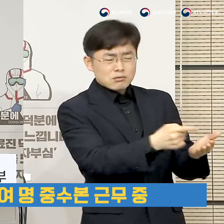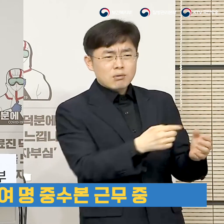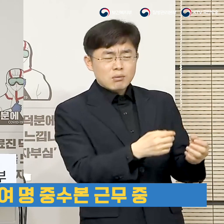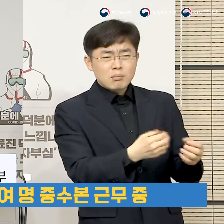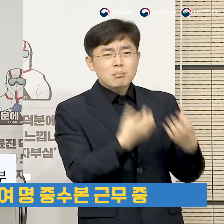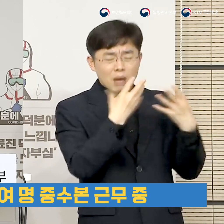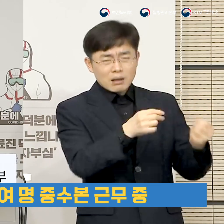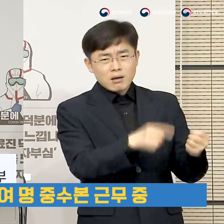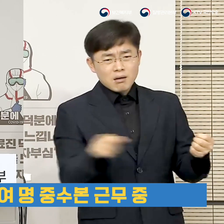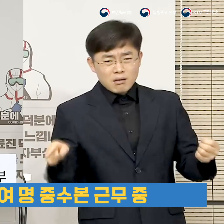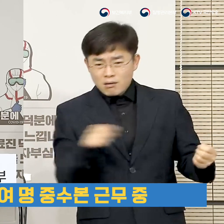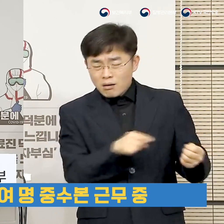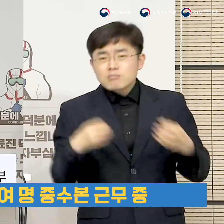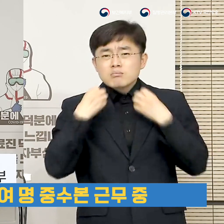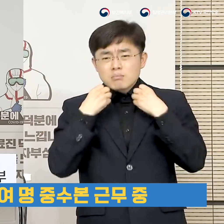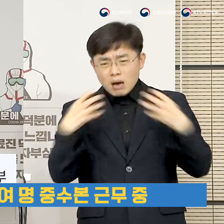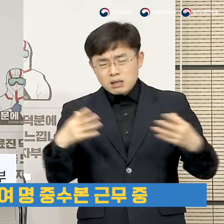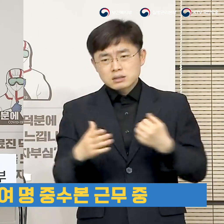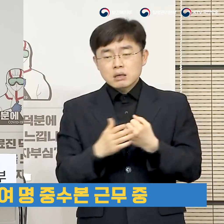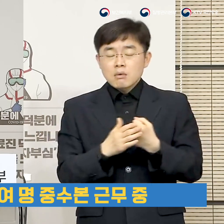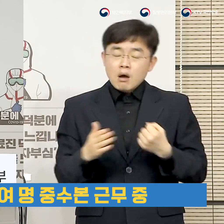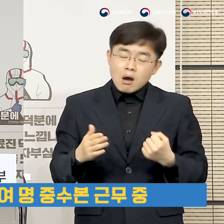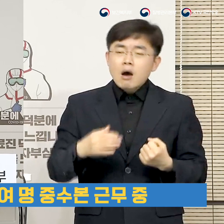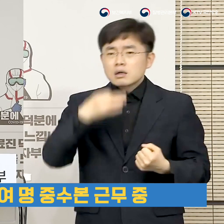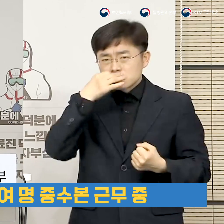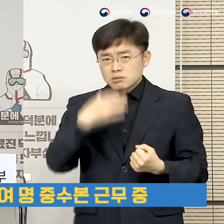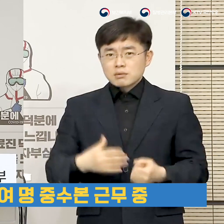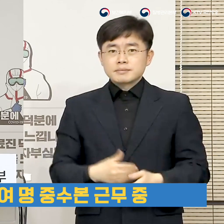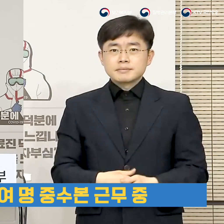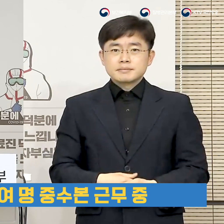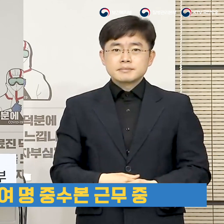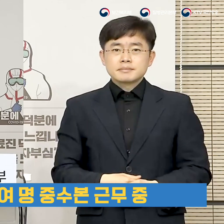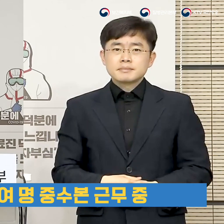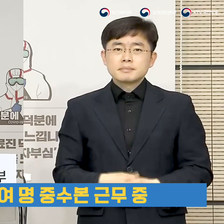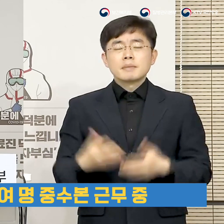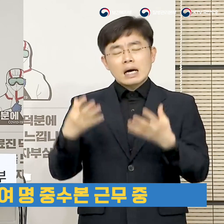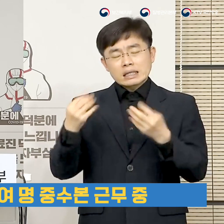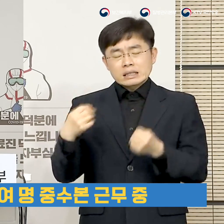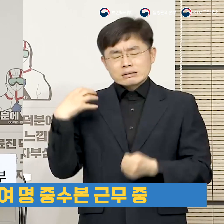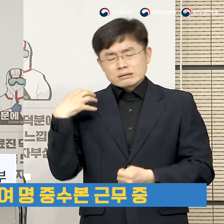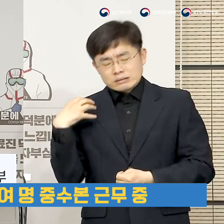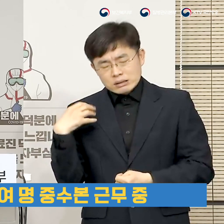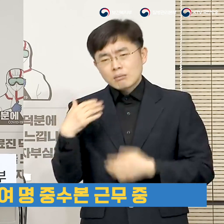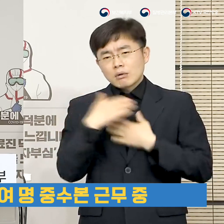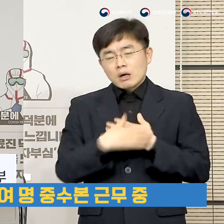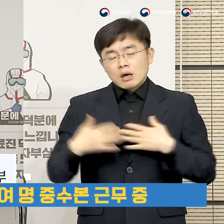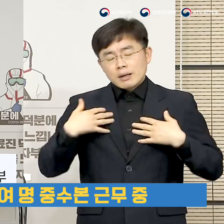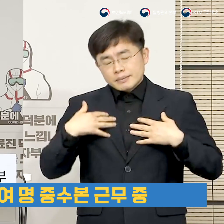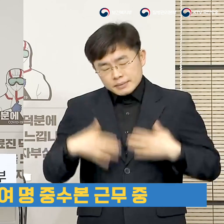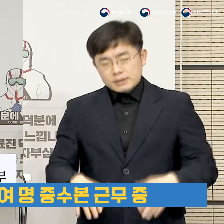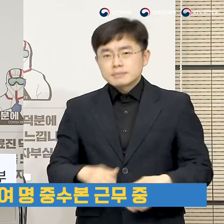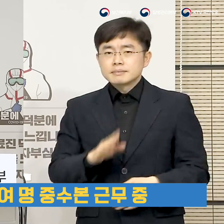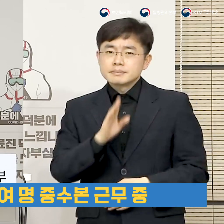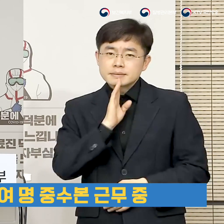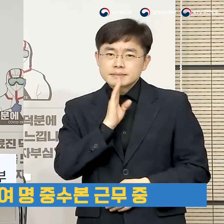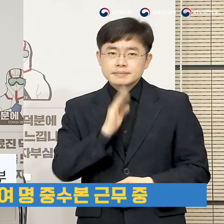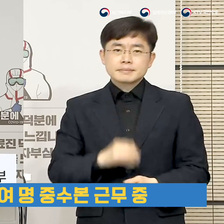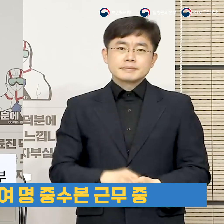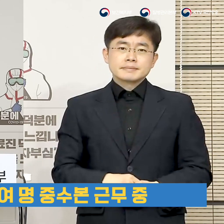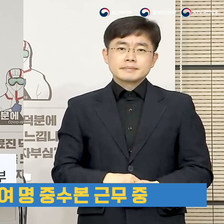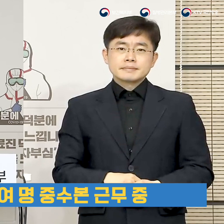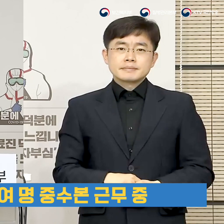이 중수본 업무를 별도로 또 수행을 해야 되기 때문에 상당히 업무 부담과 피로감에 시달리고 있는 점에